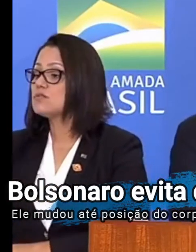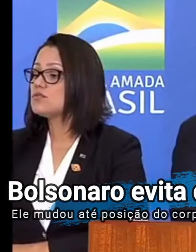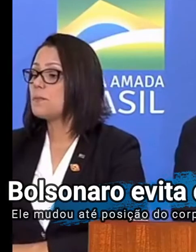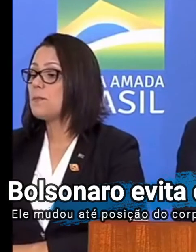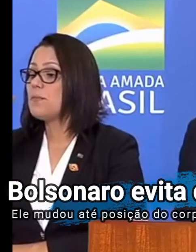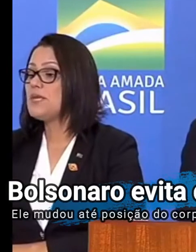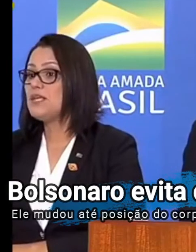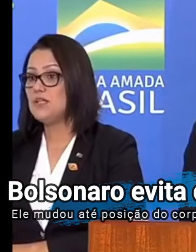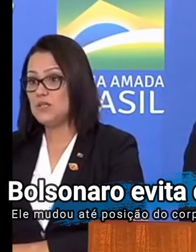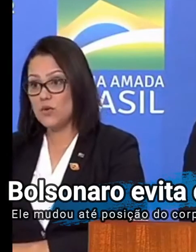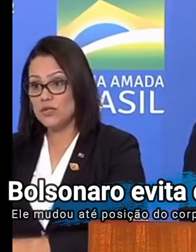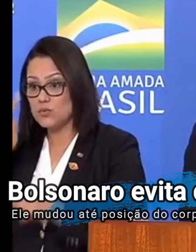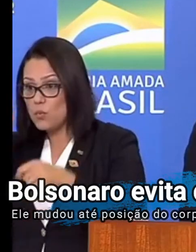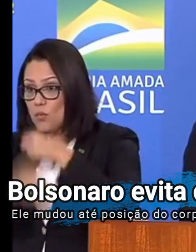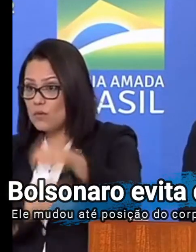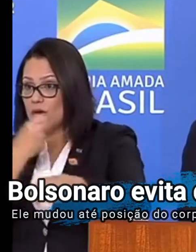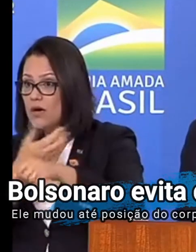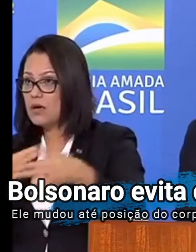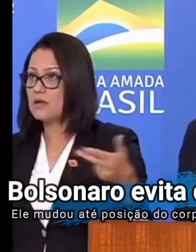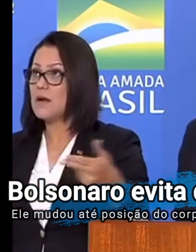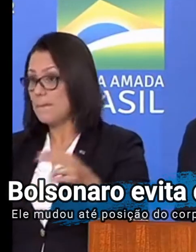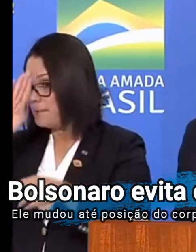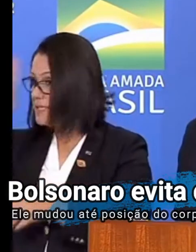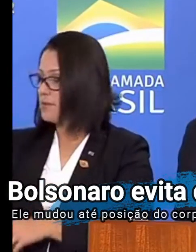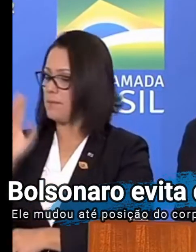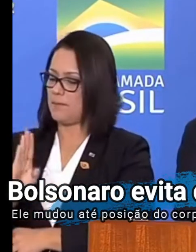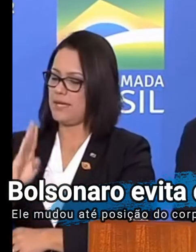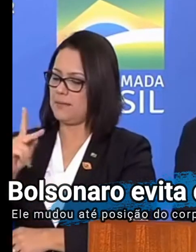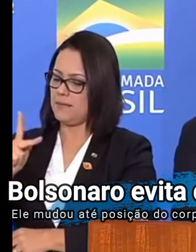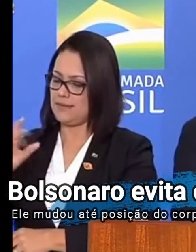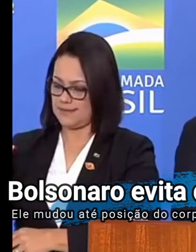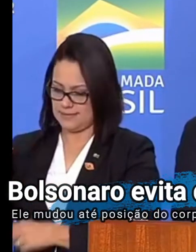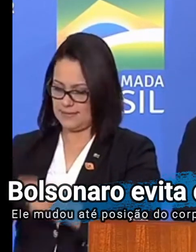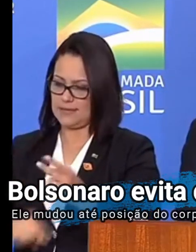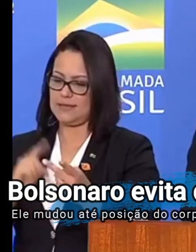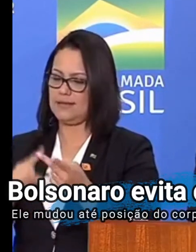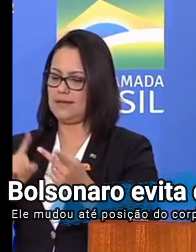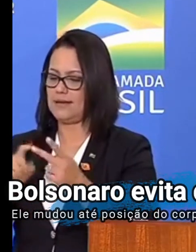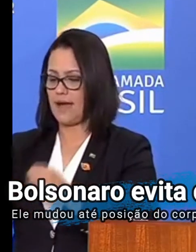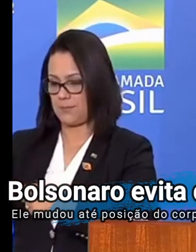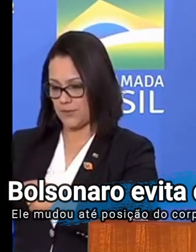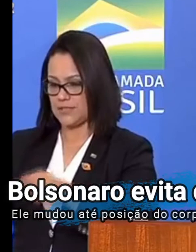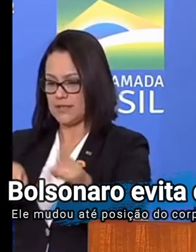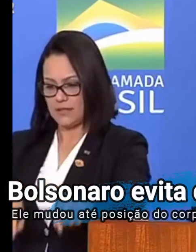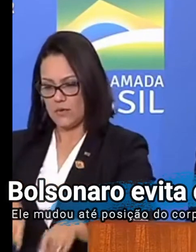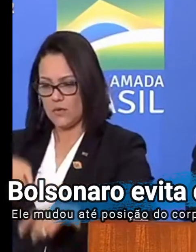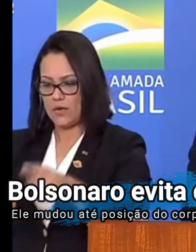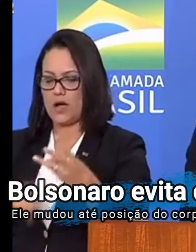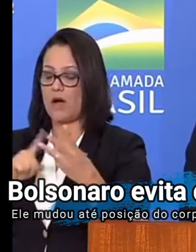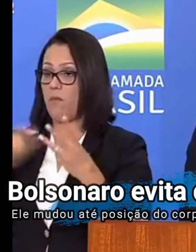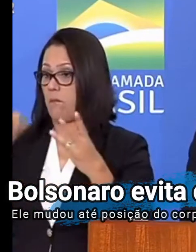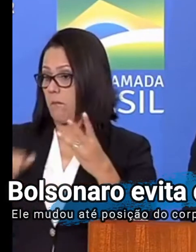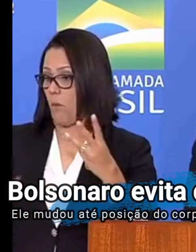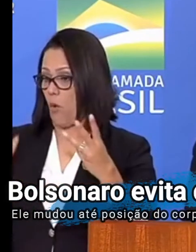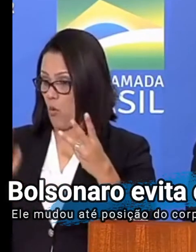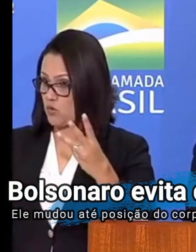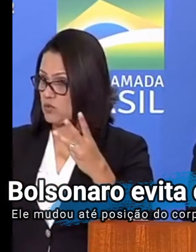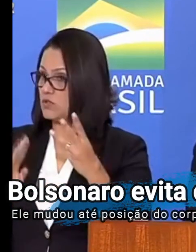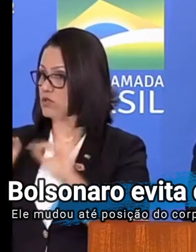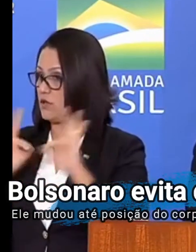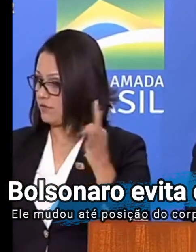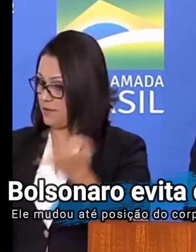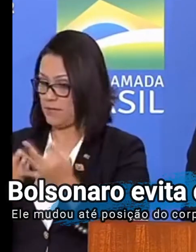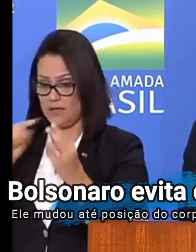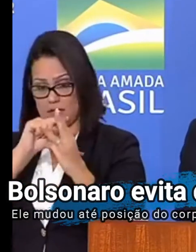basicamente no bpc na aposentadoria rural e bolsa família se você consegue dar